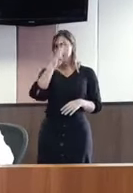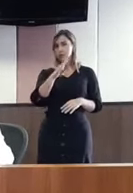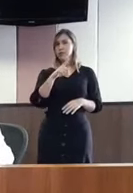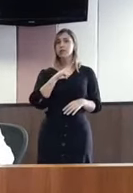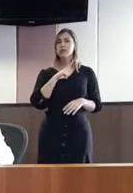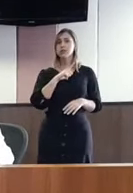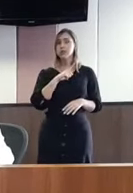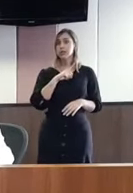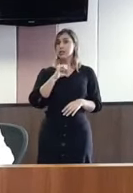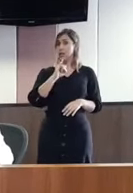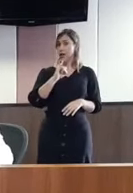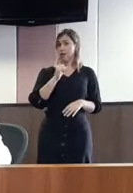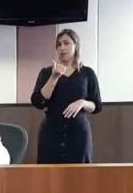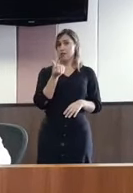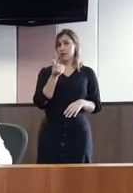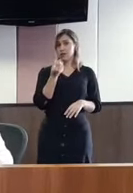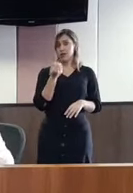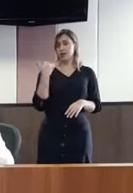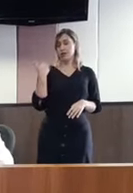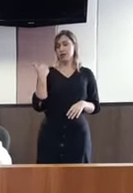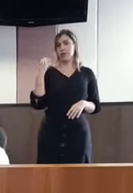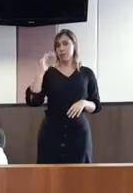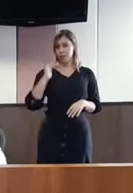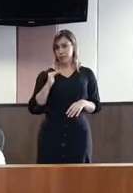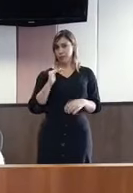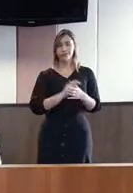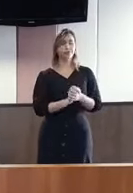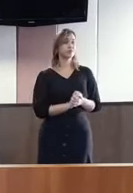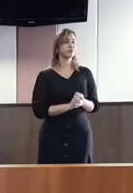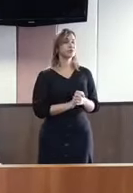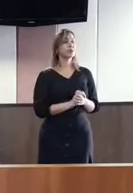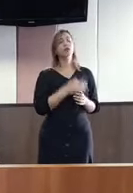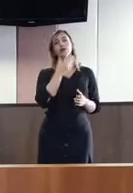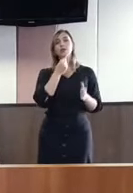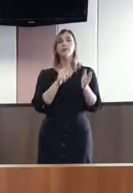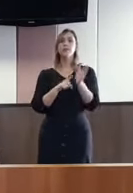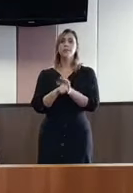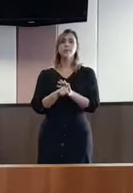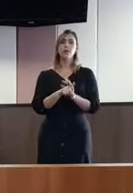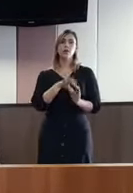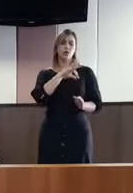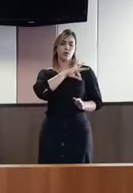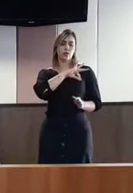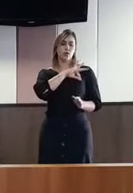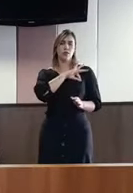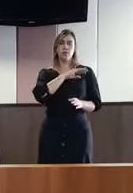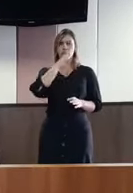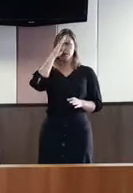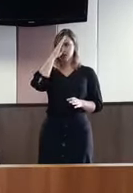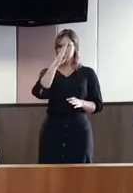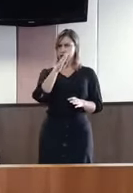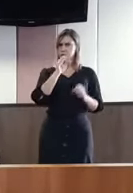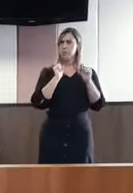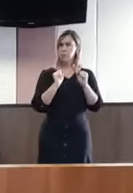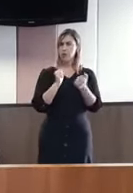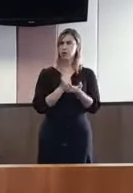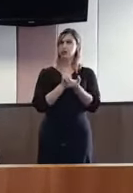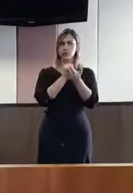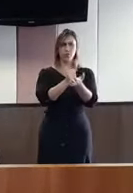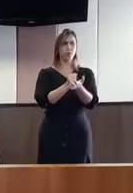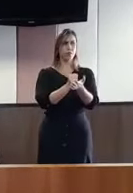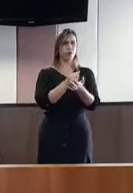menos de 60 anos de idade. Wanderlei Munhoz, Metrópole FM. O Exército Brasileiro poderia ser uma alternativa de apoio para atuar